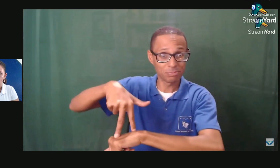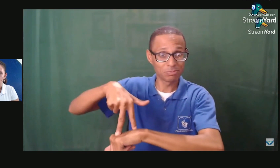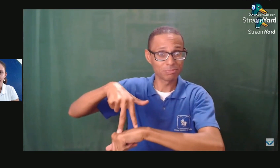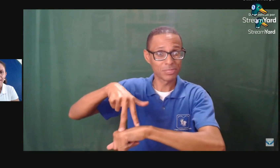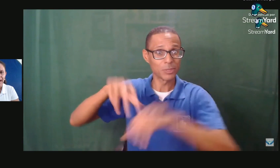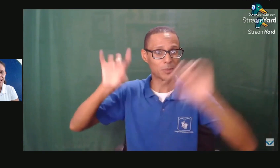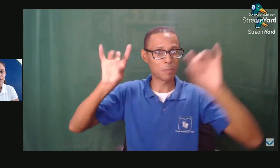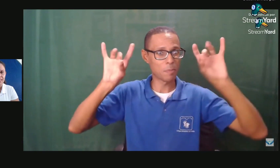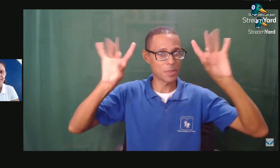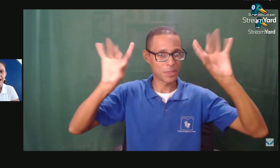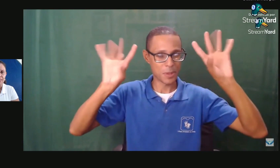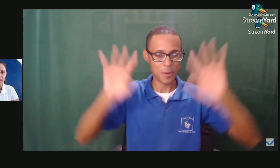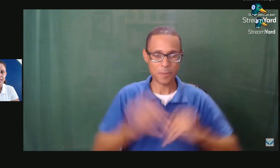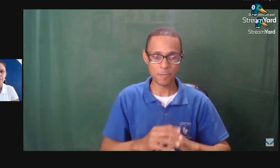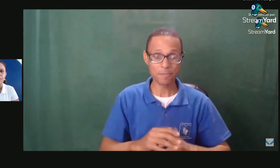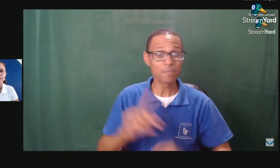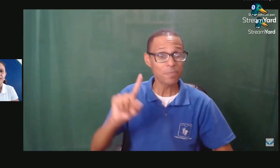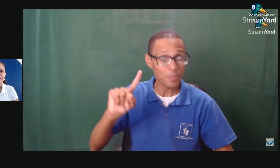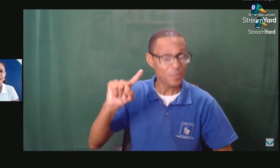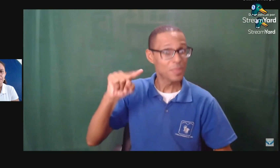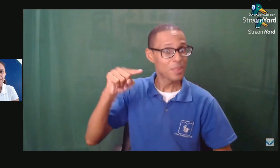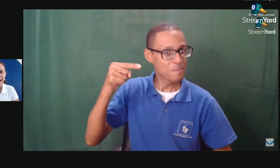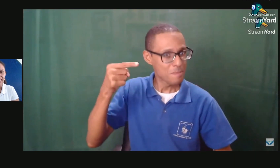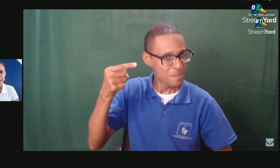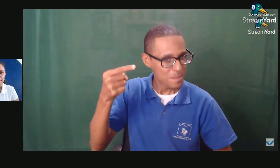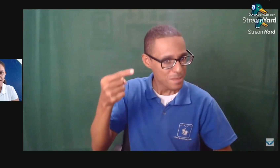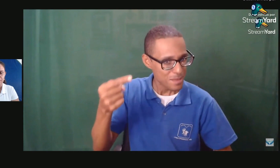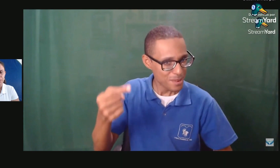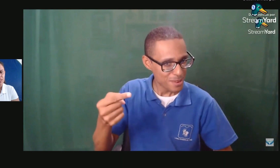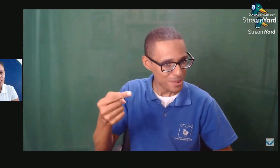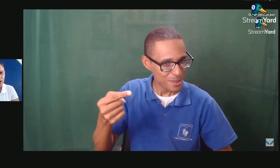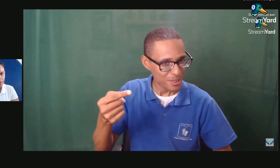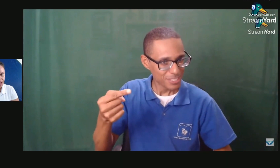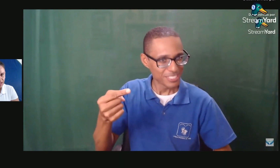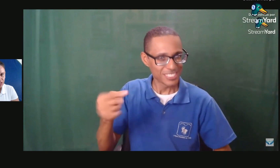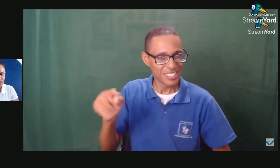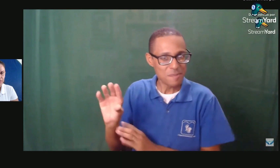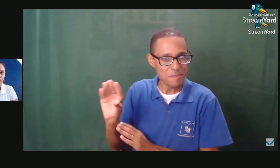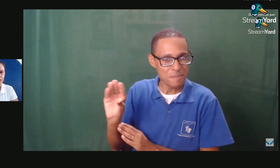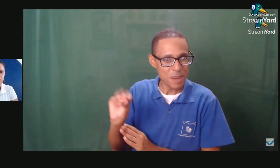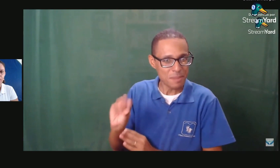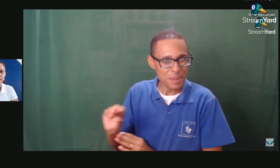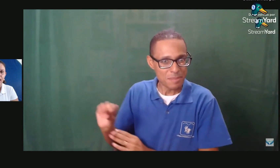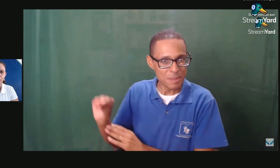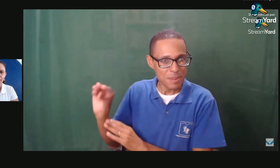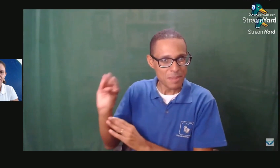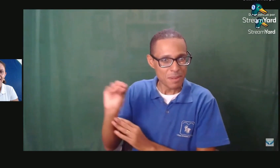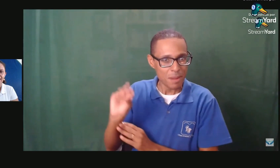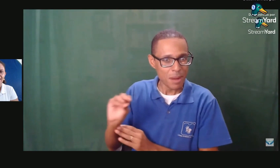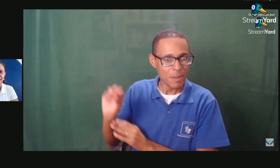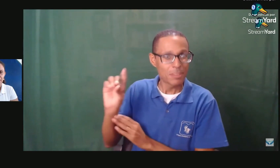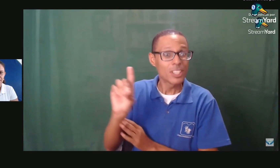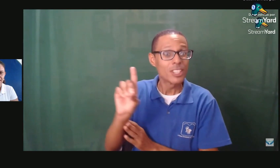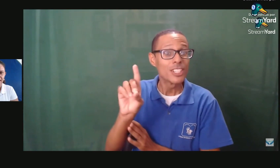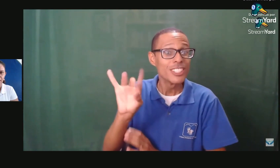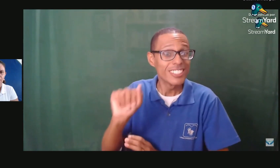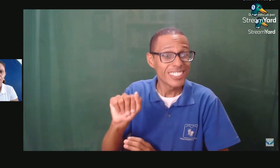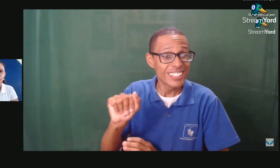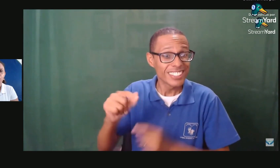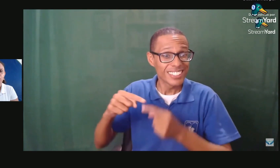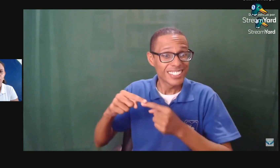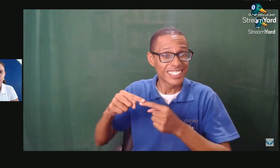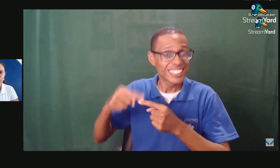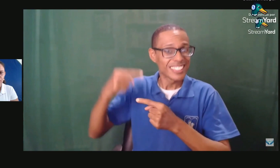visibilidade maior para a língua de sinais mesmo, para Libras. Posteriormente, vocês podem aguardar que teremos,